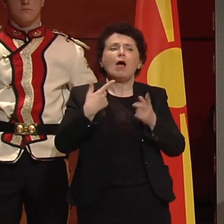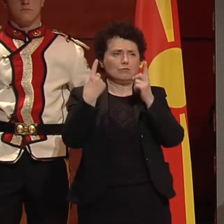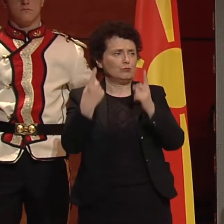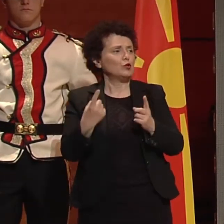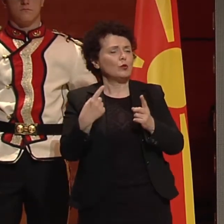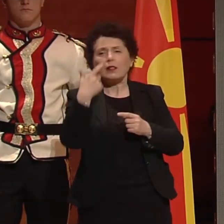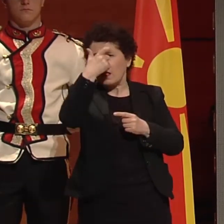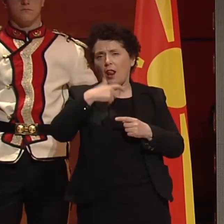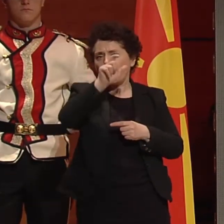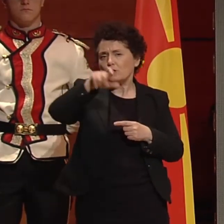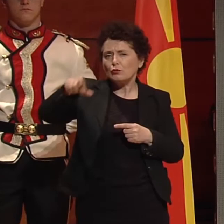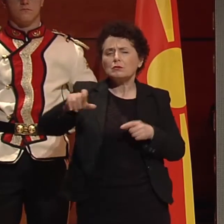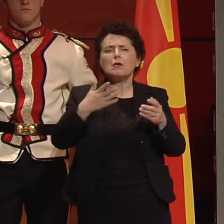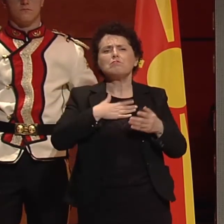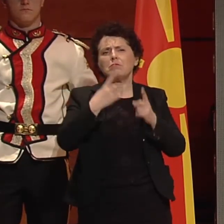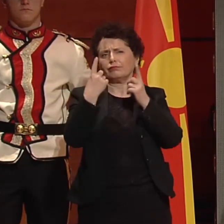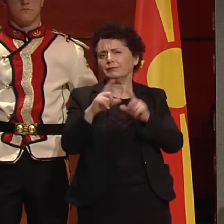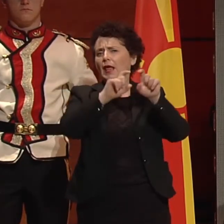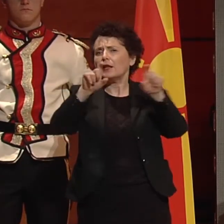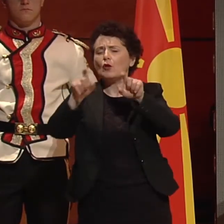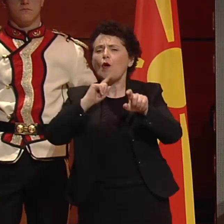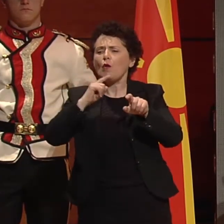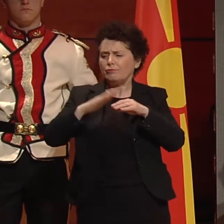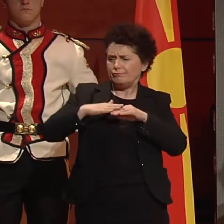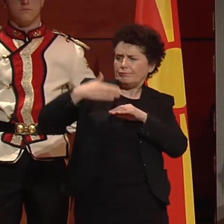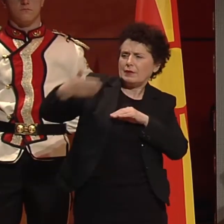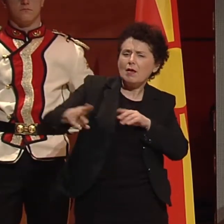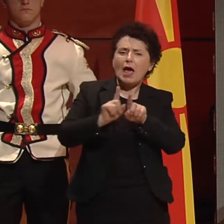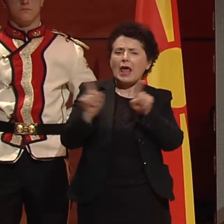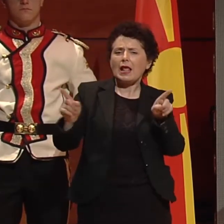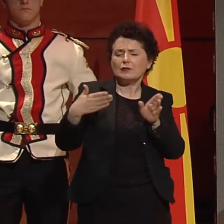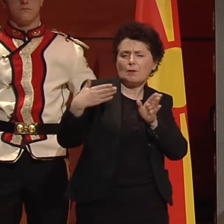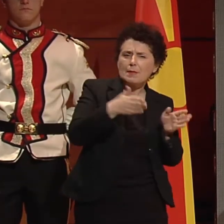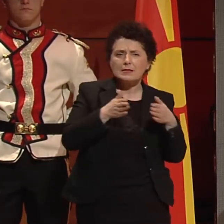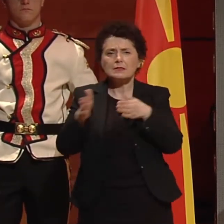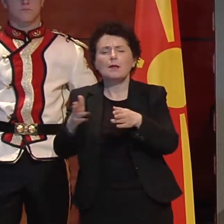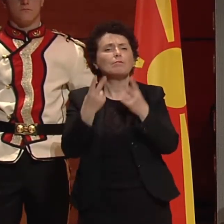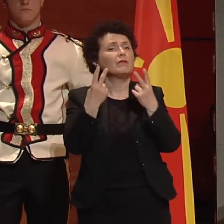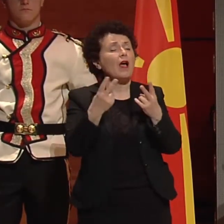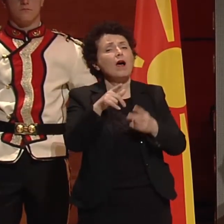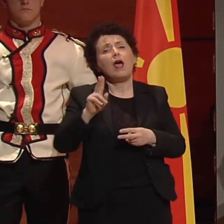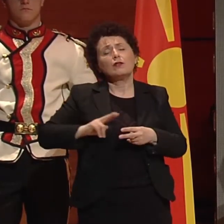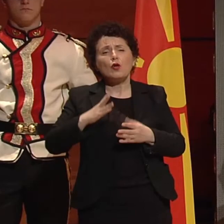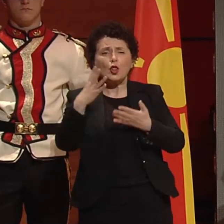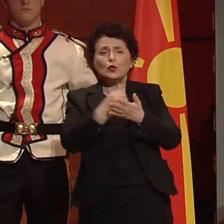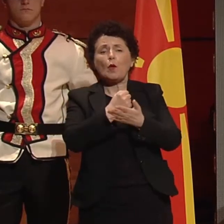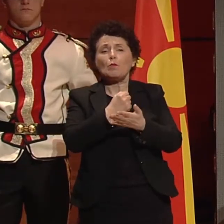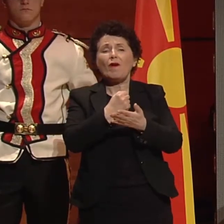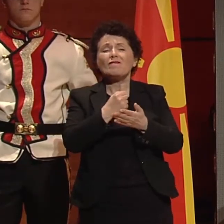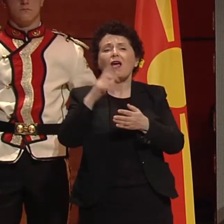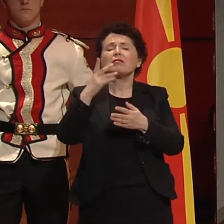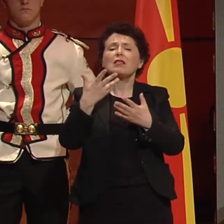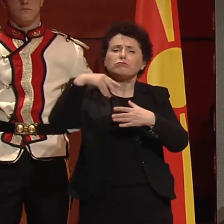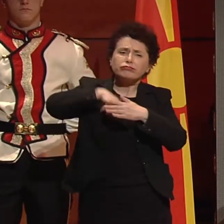постојат личности и институции кои наспроти различните пристапи на вреднување едноставно добиваат